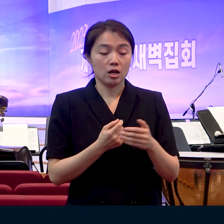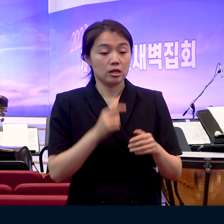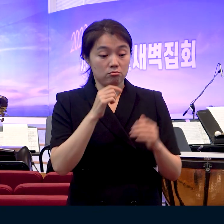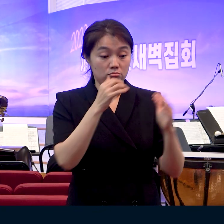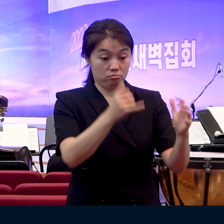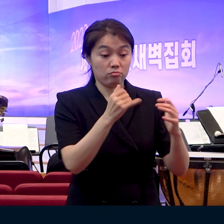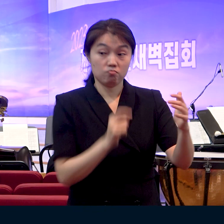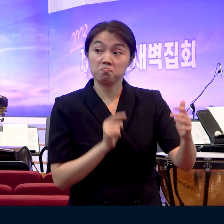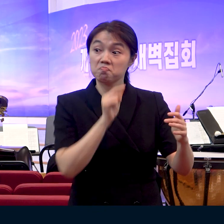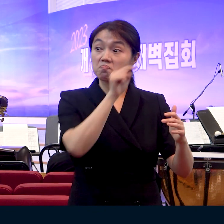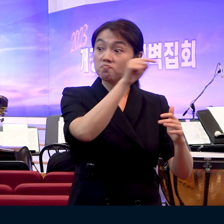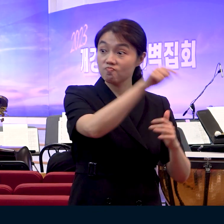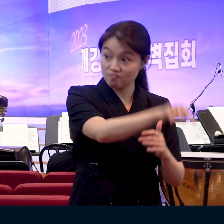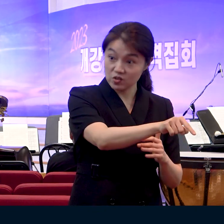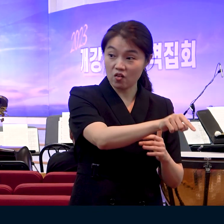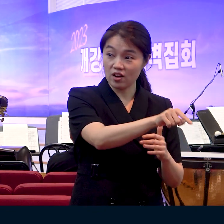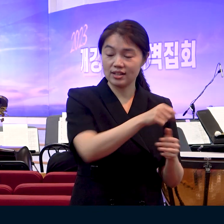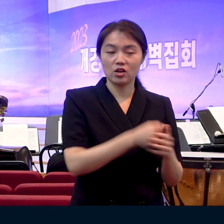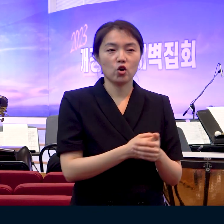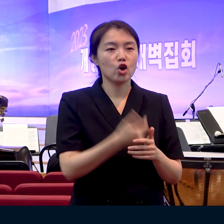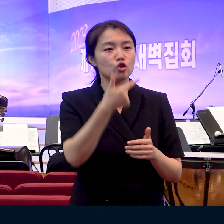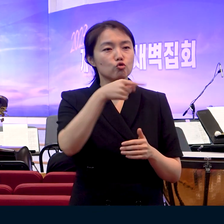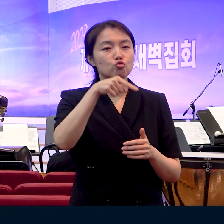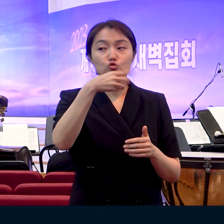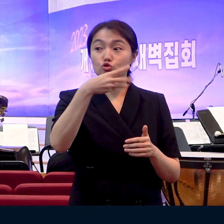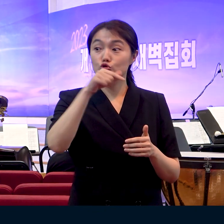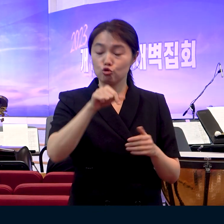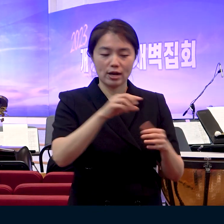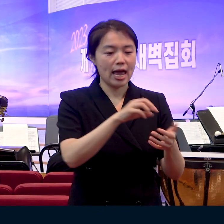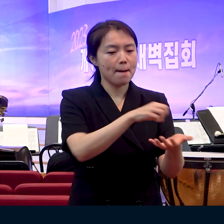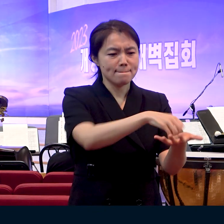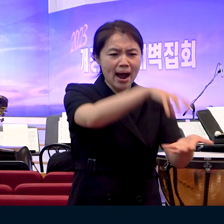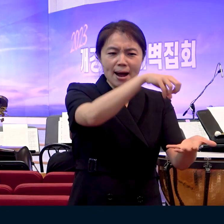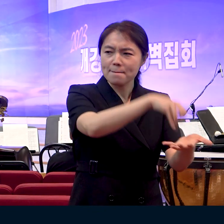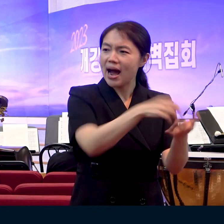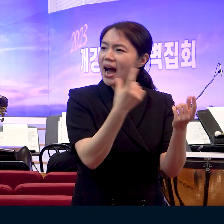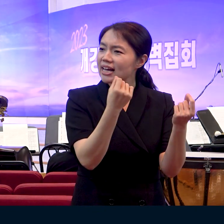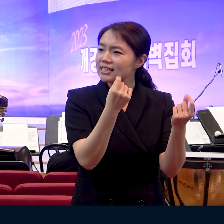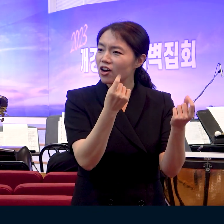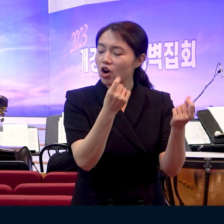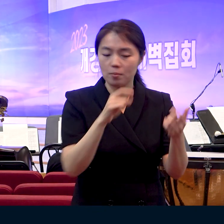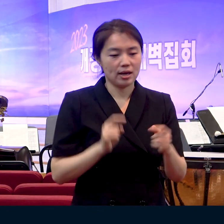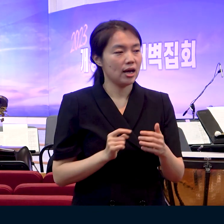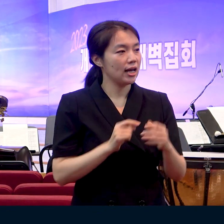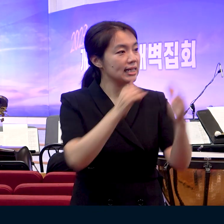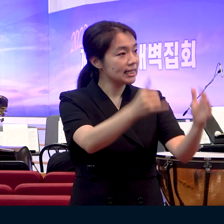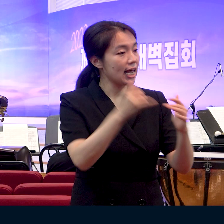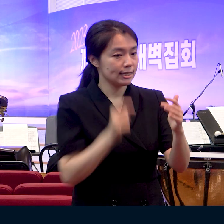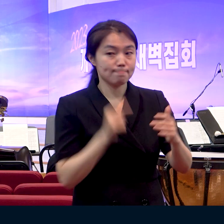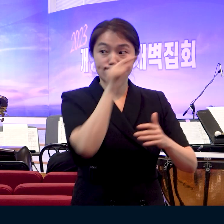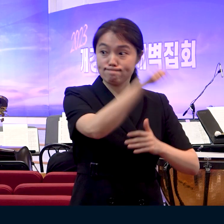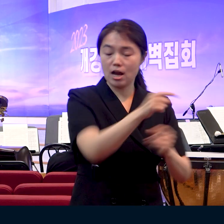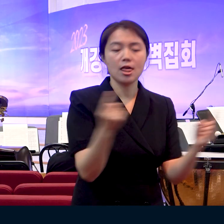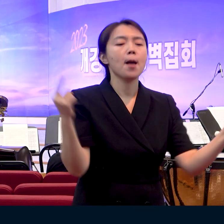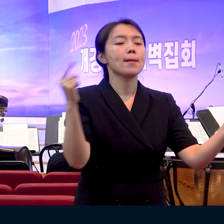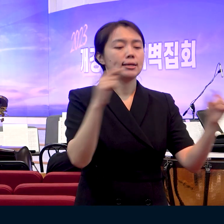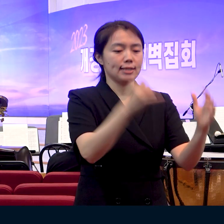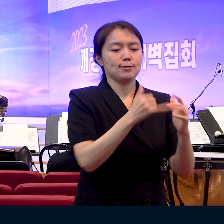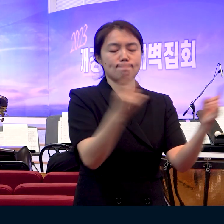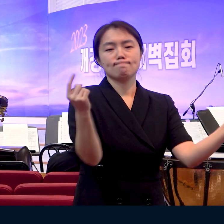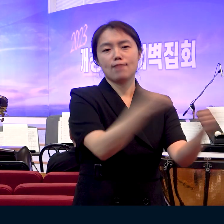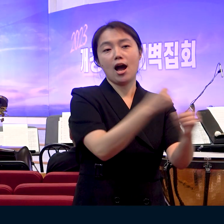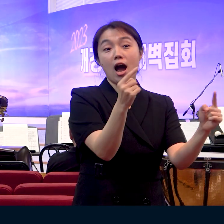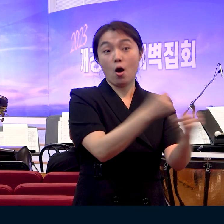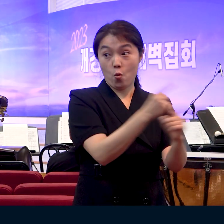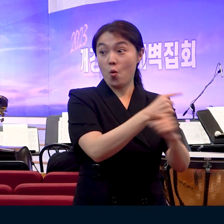일어나는 거예요. 누룩이 가루를 부풀리듯이 세상을 바꿔내면서 하나님 나라를 이루어내는 그 역사가